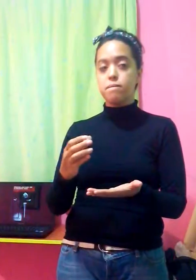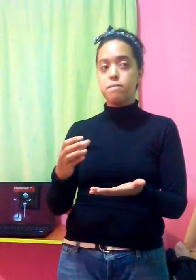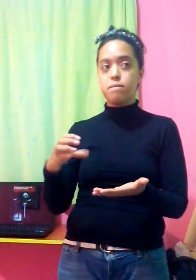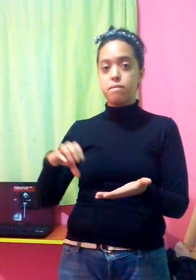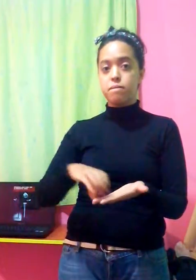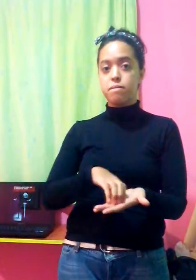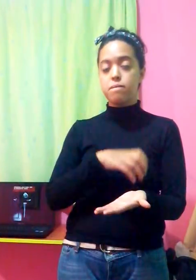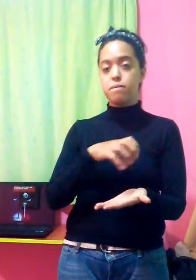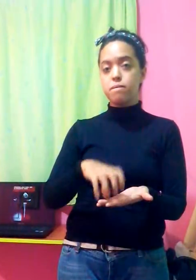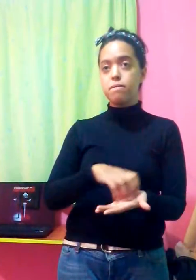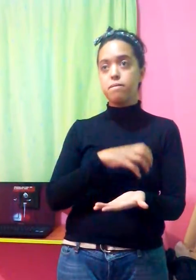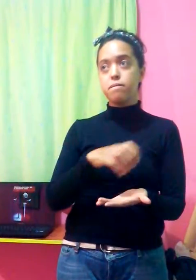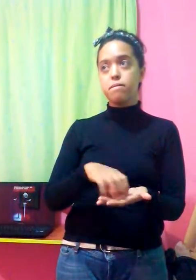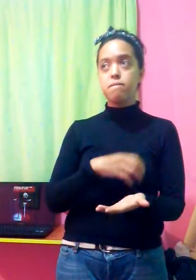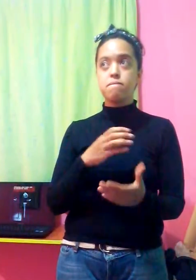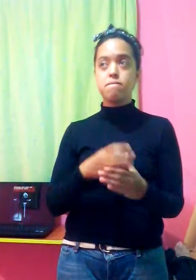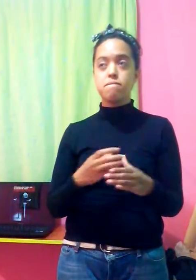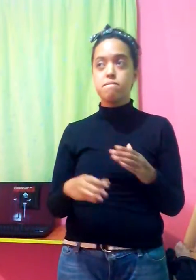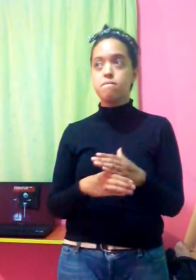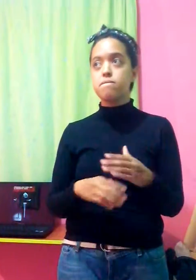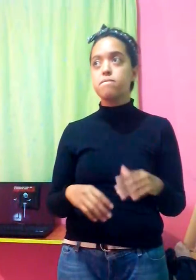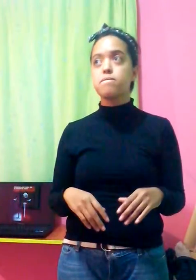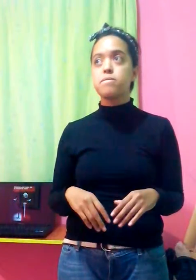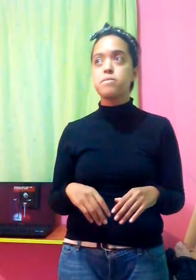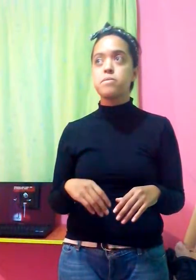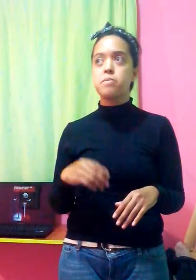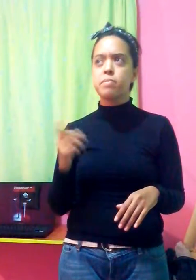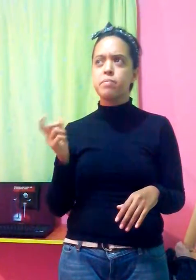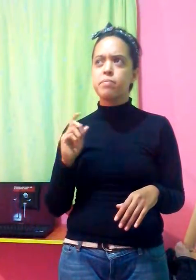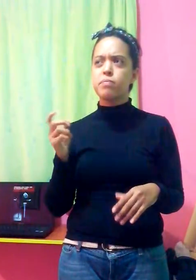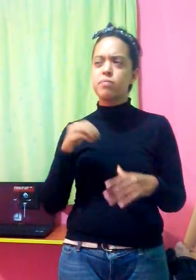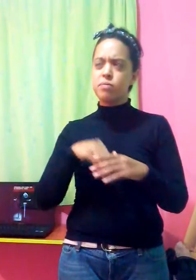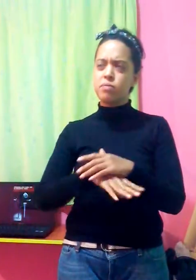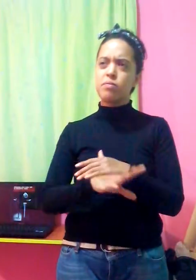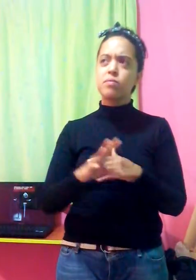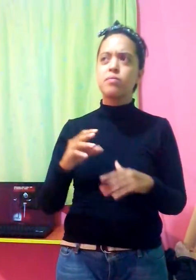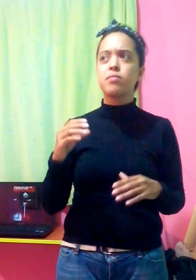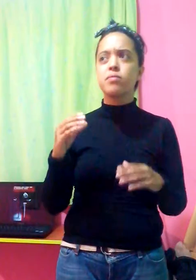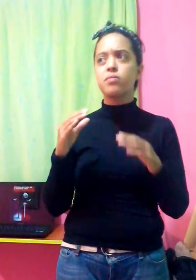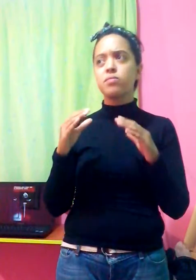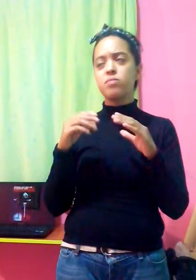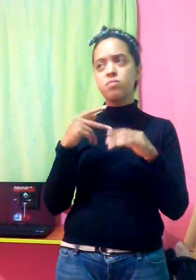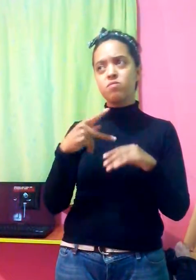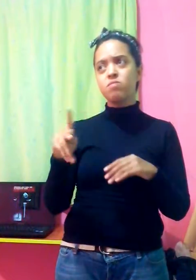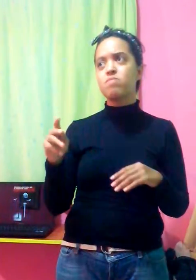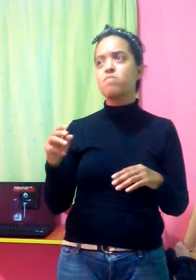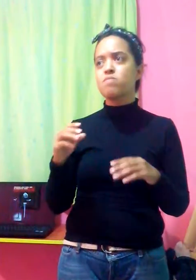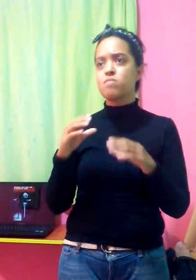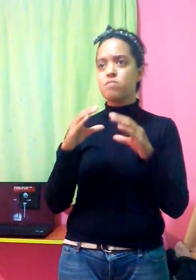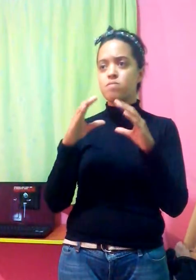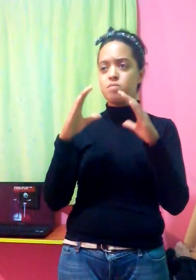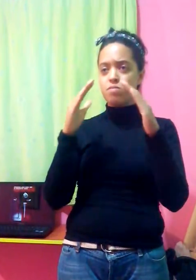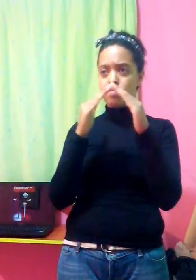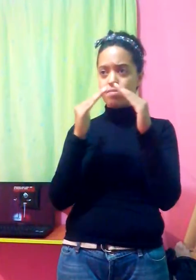donde íbamos entrando a su recámara, mi madre entró así y dijo, oye, oiga, señor pintor, aviénteme esa brocha y mira nomás, mijitos, dicen mis hermanas,